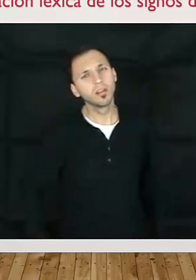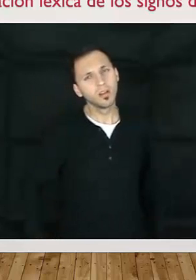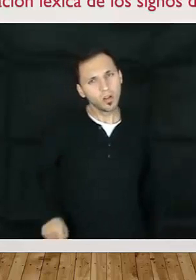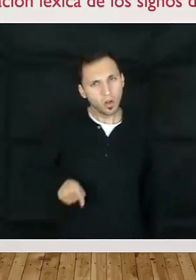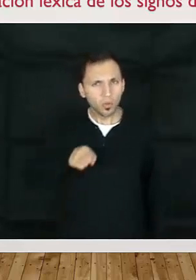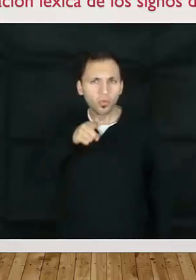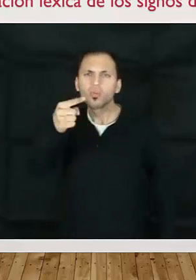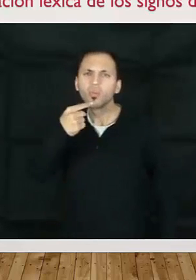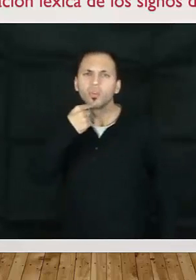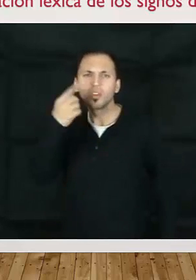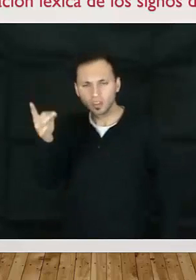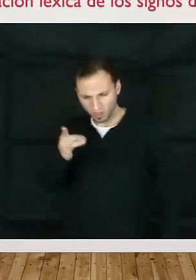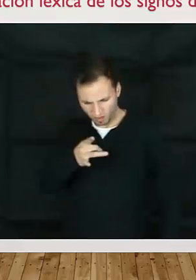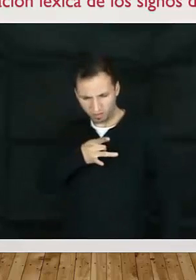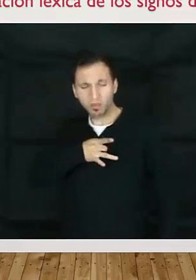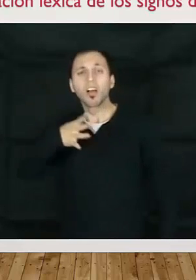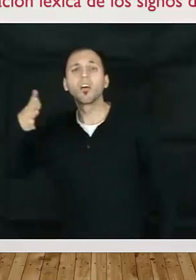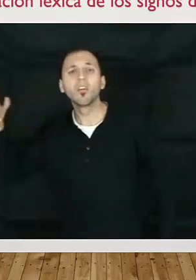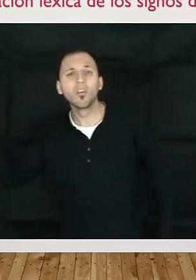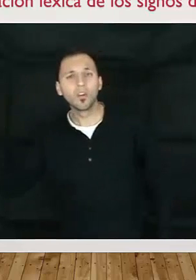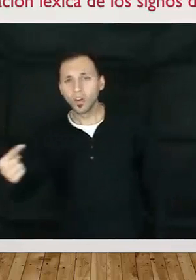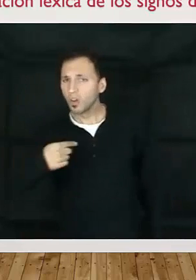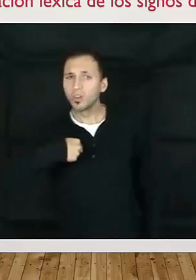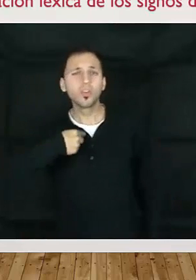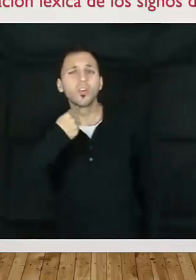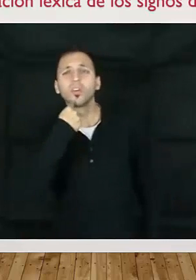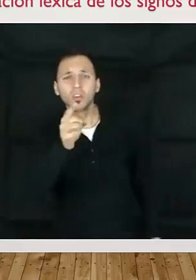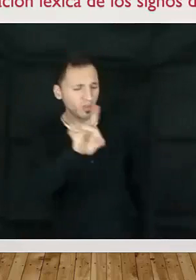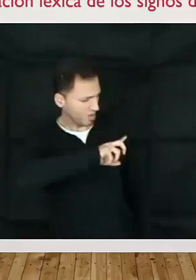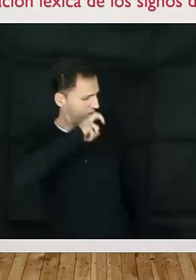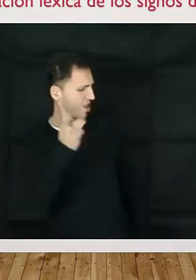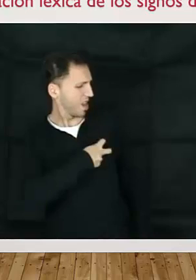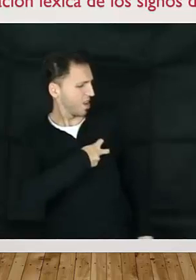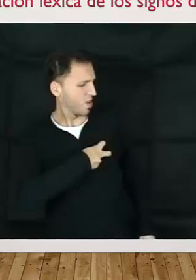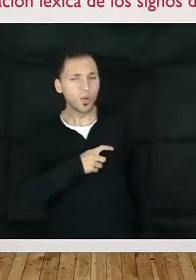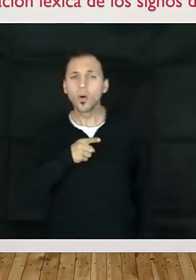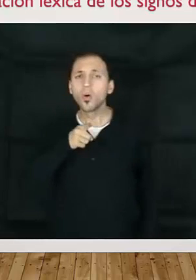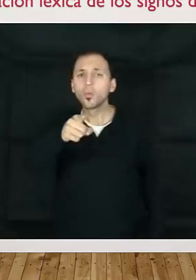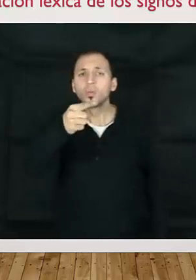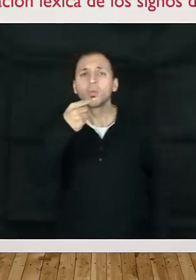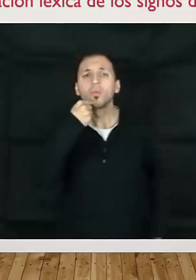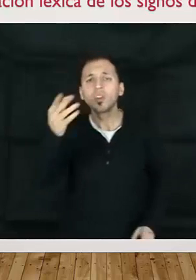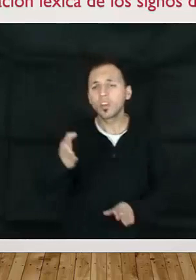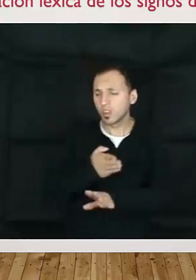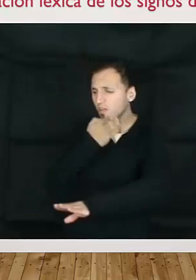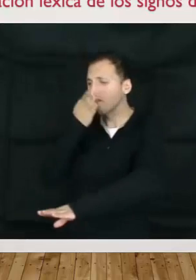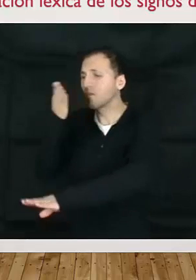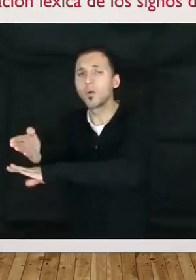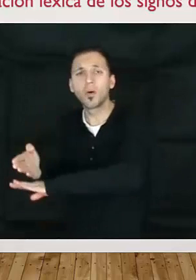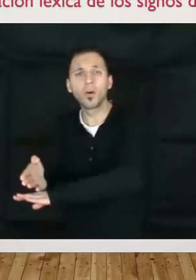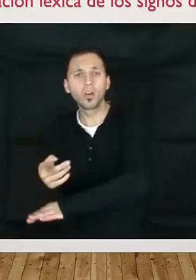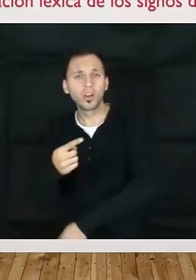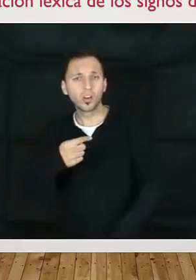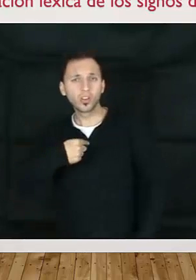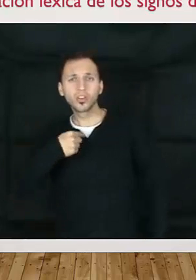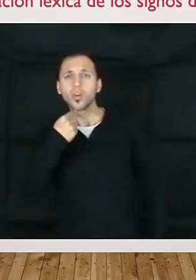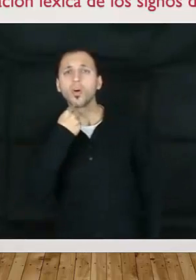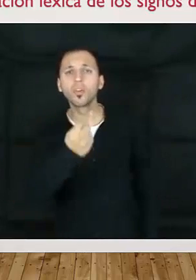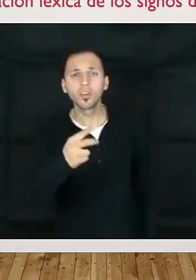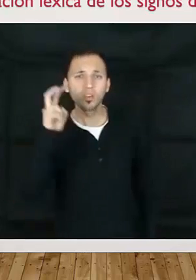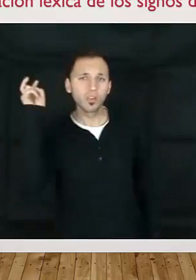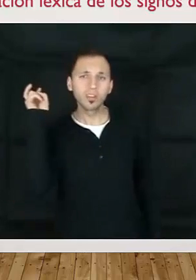Este estudio proporciona un índice de integración léxica de los signos de lengua de señas americana dentro de un